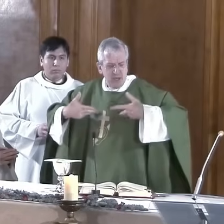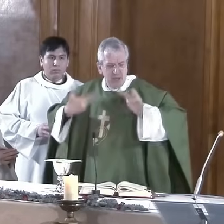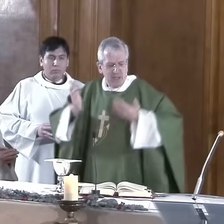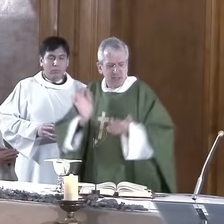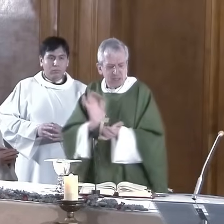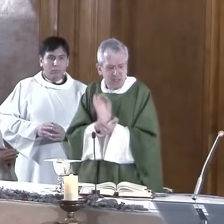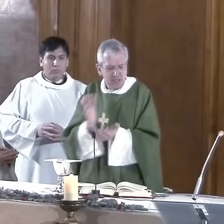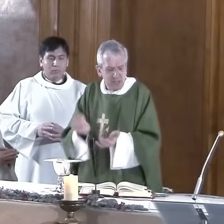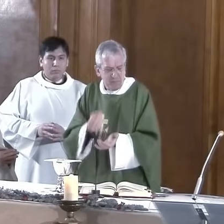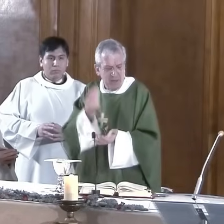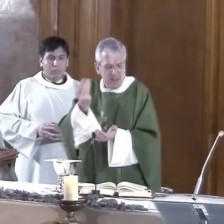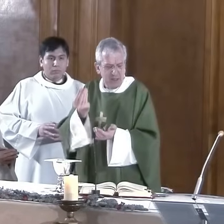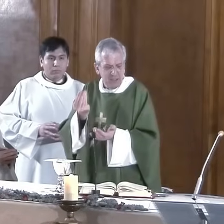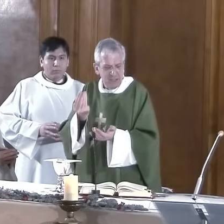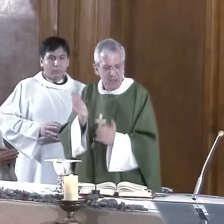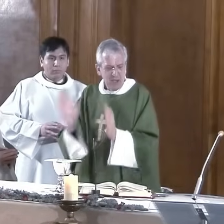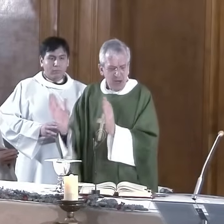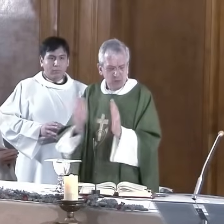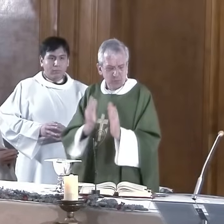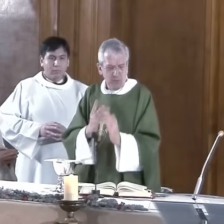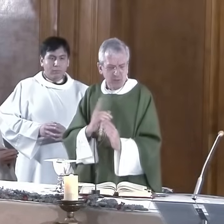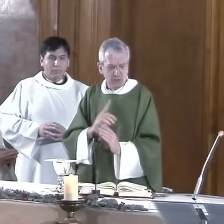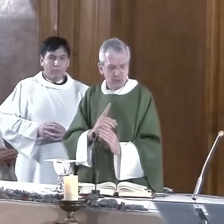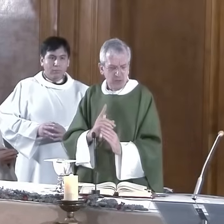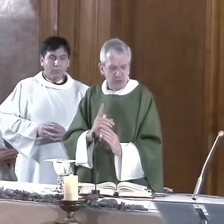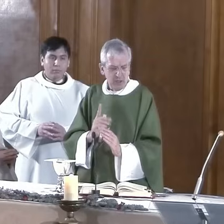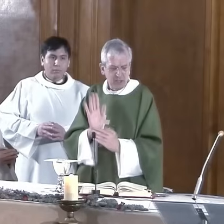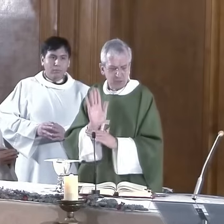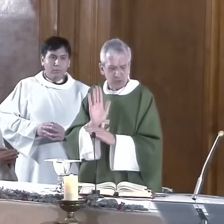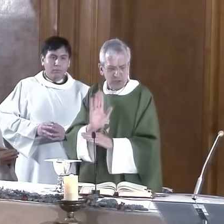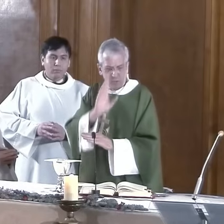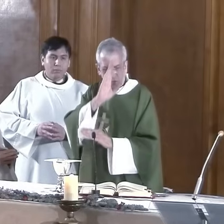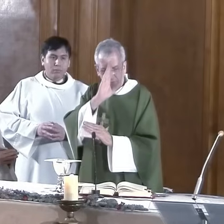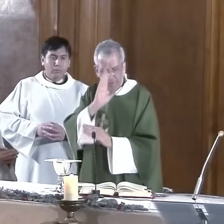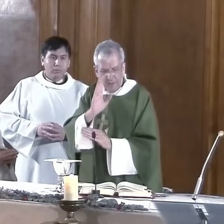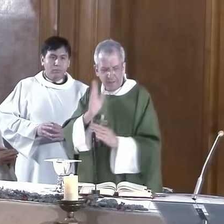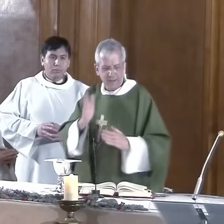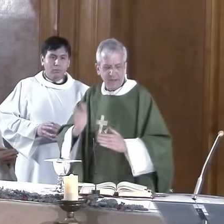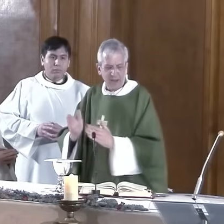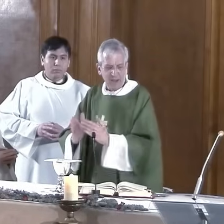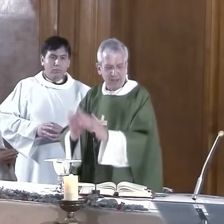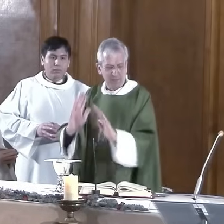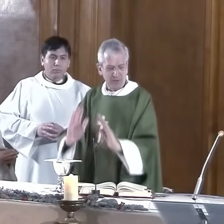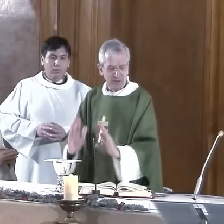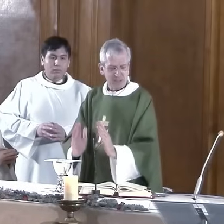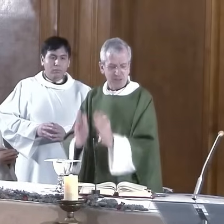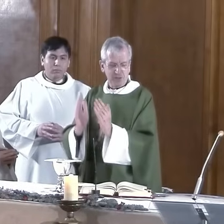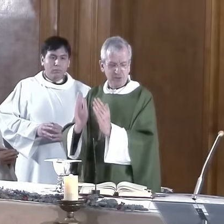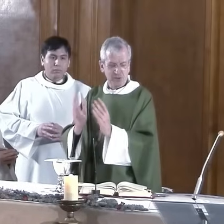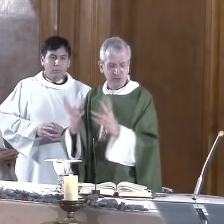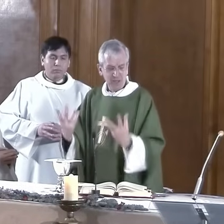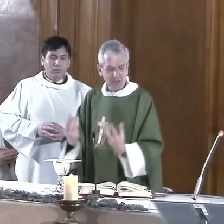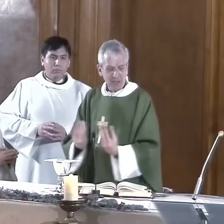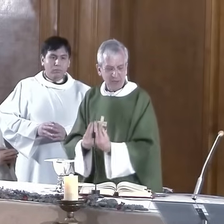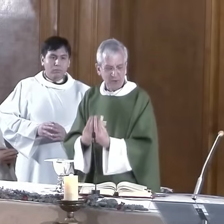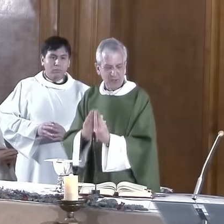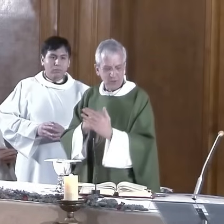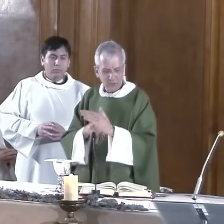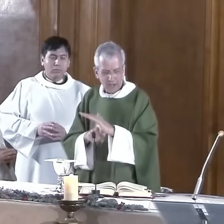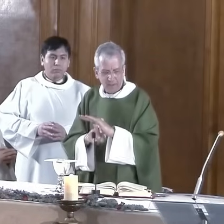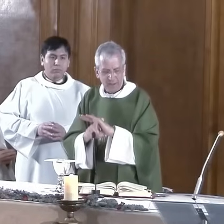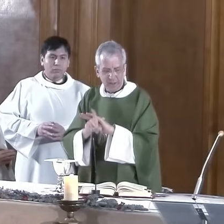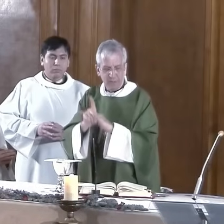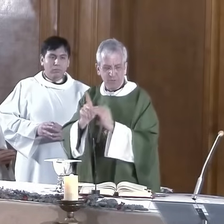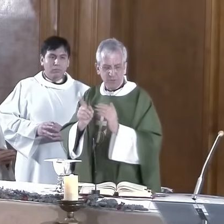sus alegrías y esperanzas, en los momentos les mostremos fielmente el camino de la salvación y con